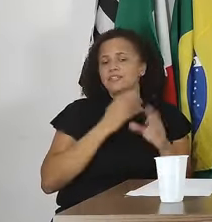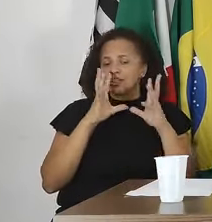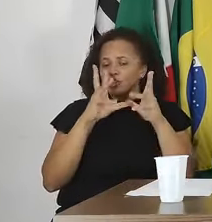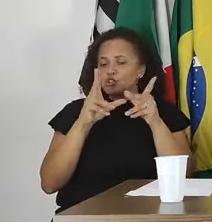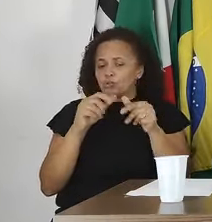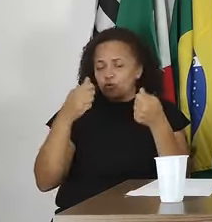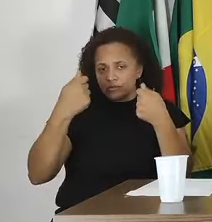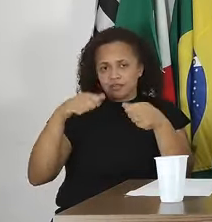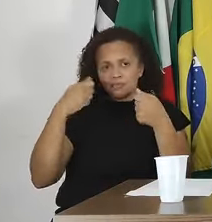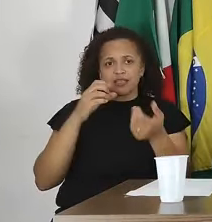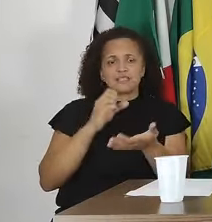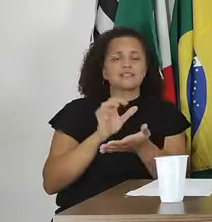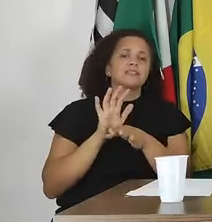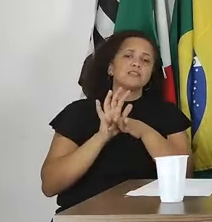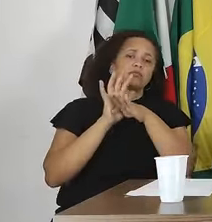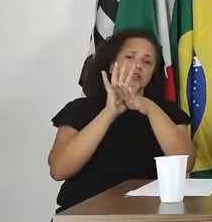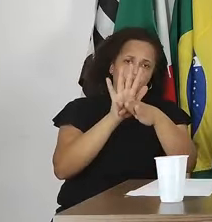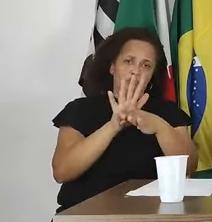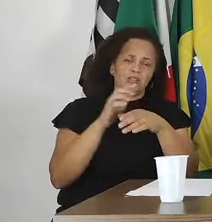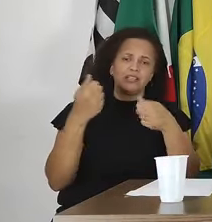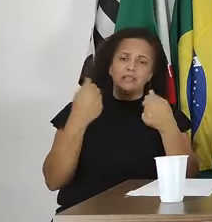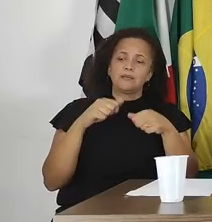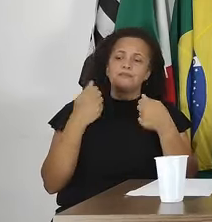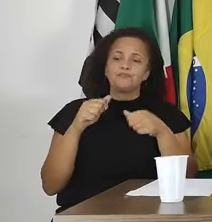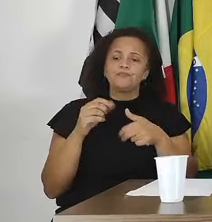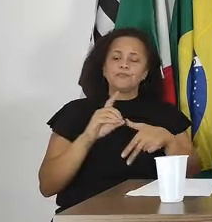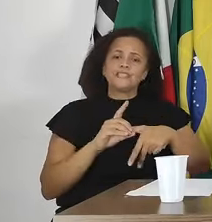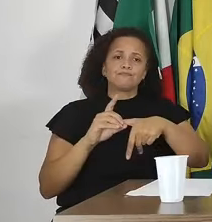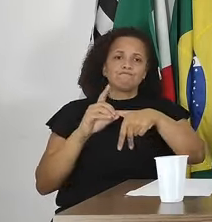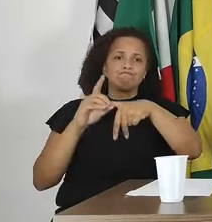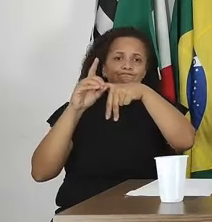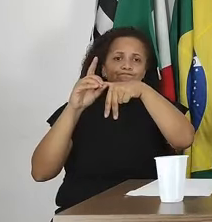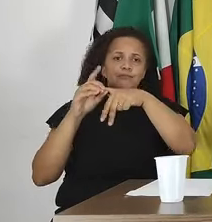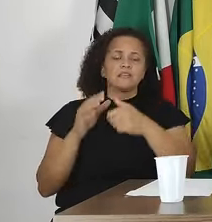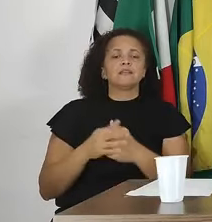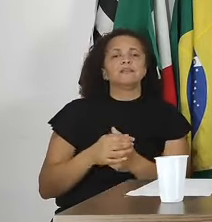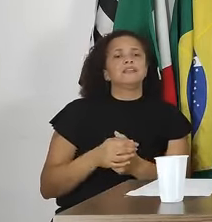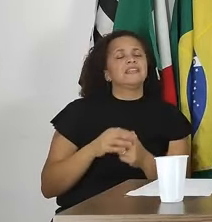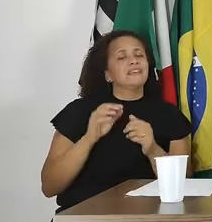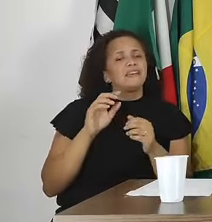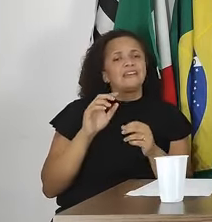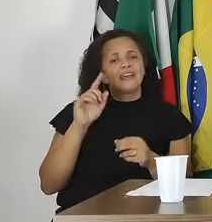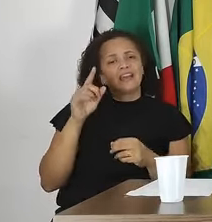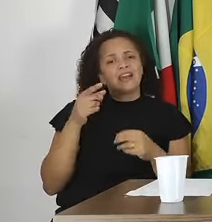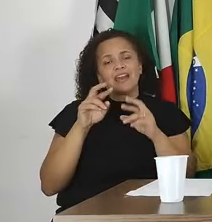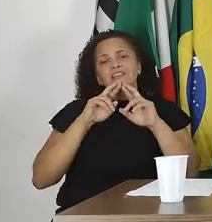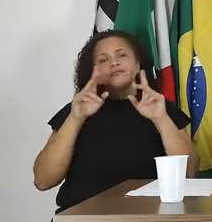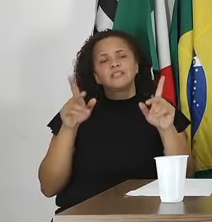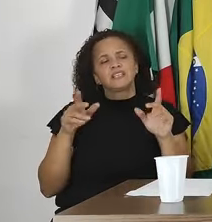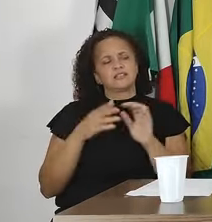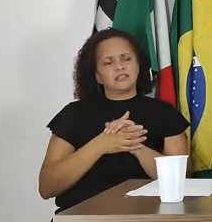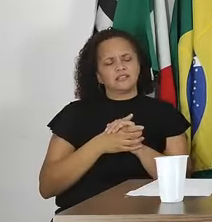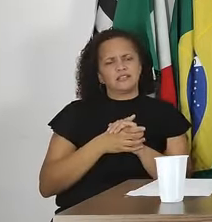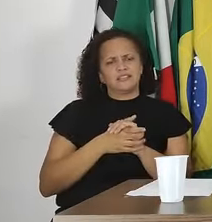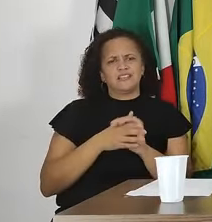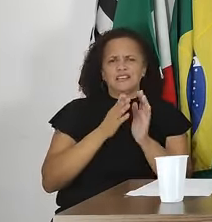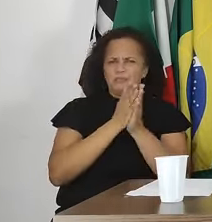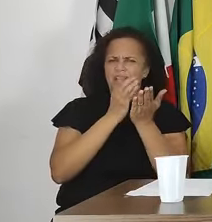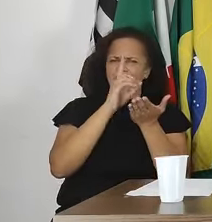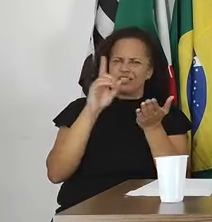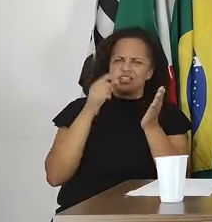que está precisando de uma mão para levantar, né? Faz toda a diferença. E nesse texto, aí você vai falar,